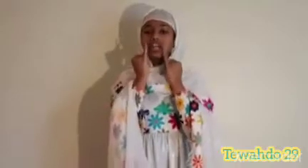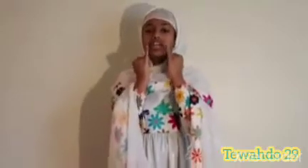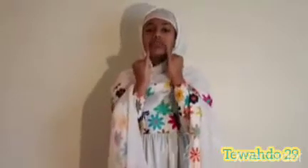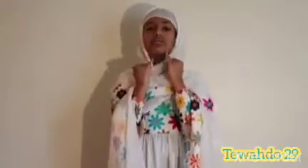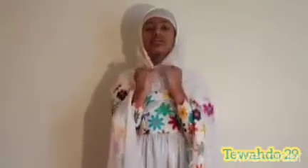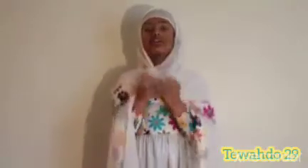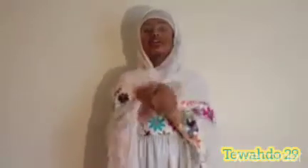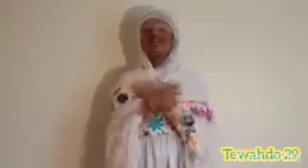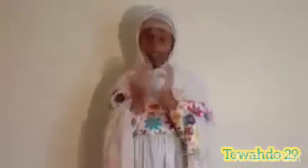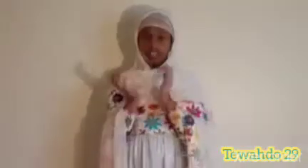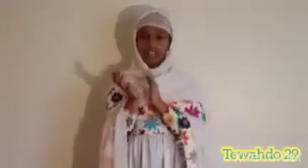በኢየሩሳሌም